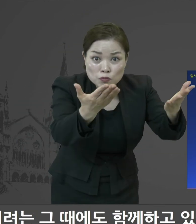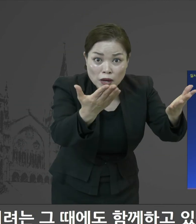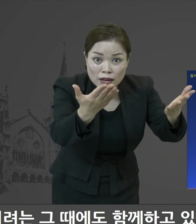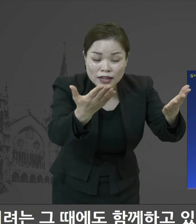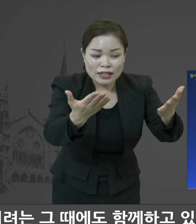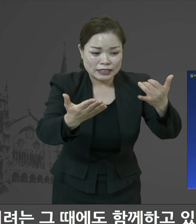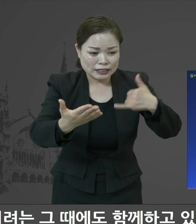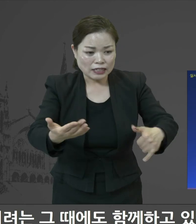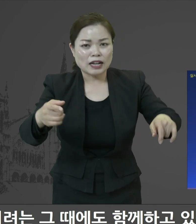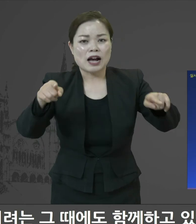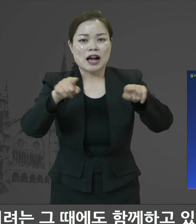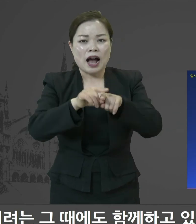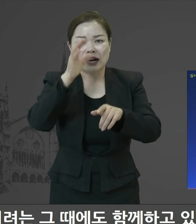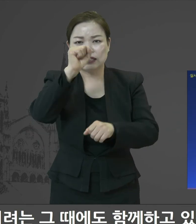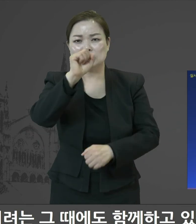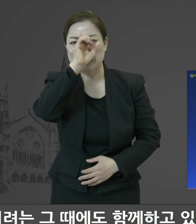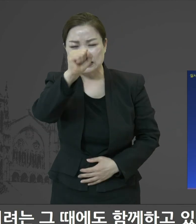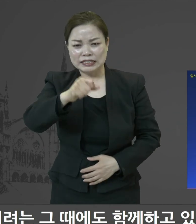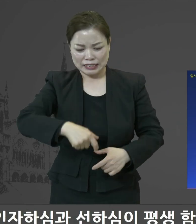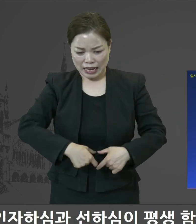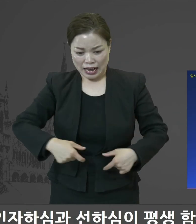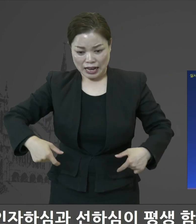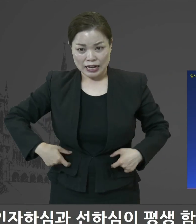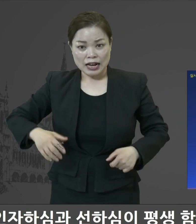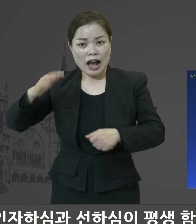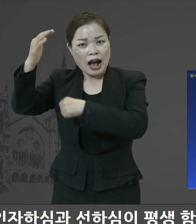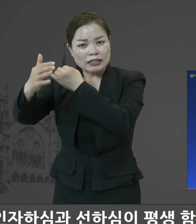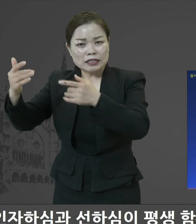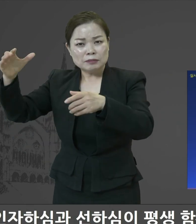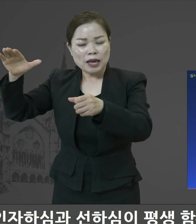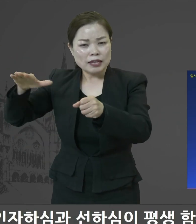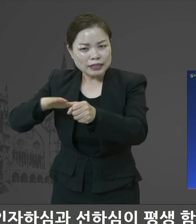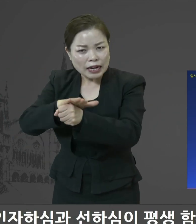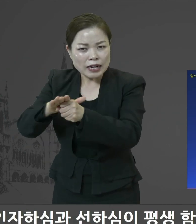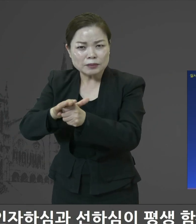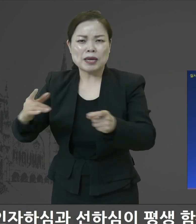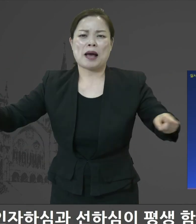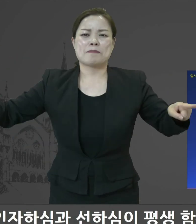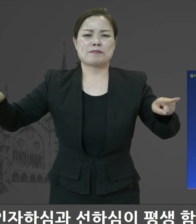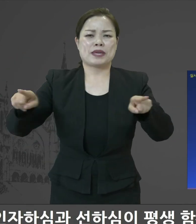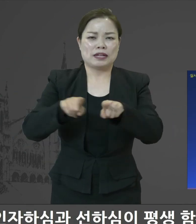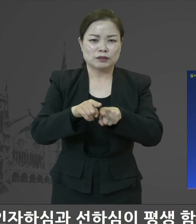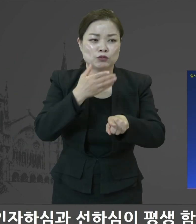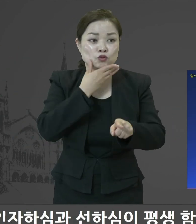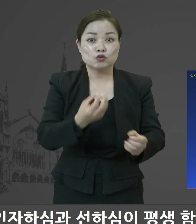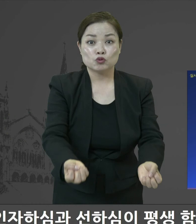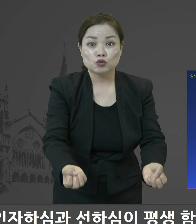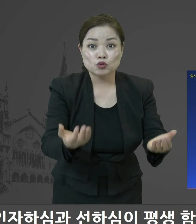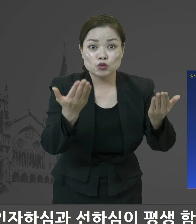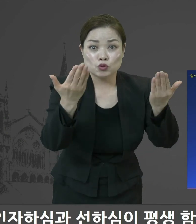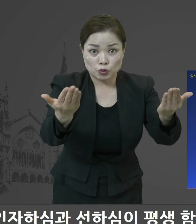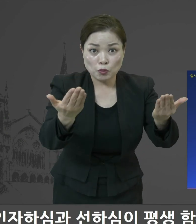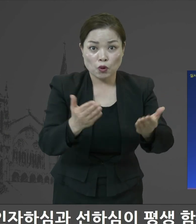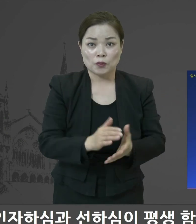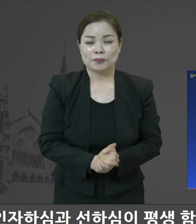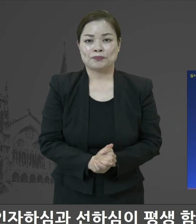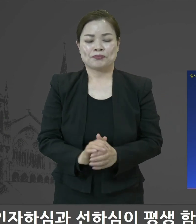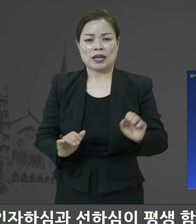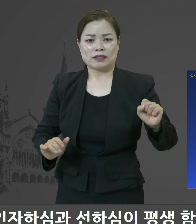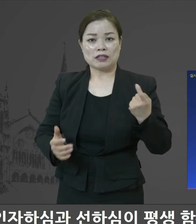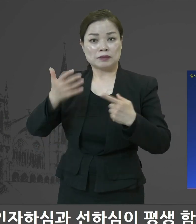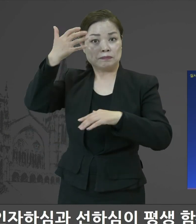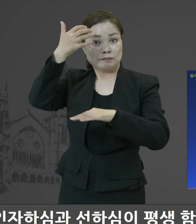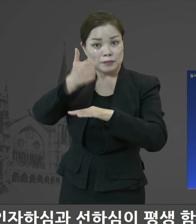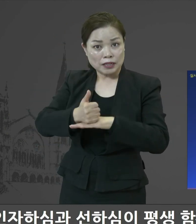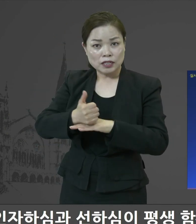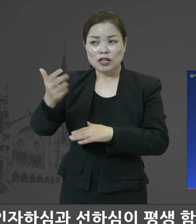삶에 하나님의 선하심과 인자하심이 함께 하기를 예수님의 이름으로 축복합니다. 다윗은 마지막으로 고백하죠.